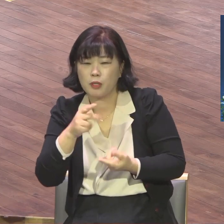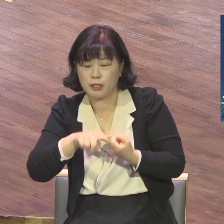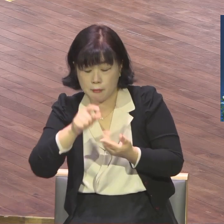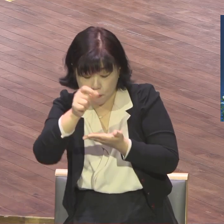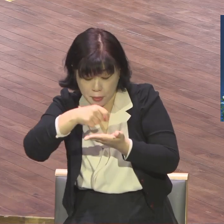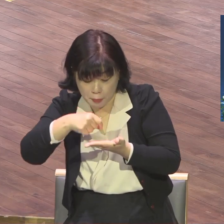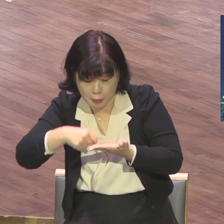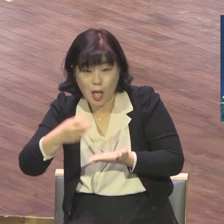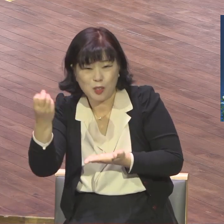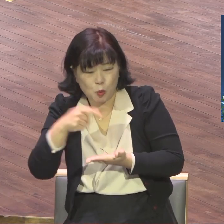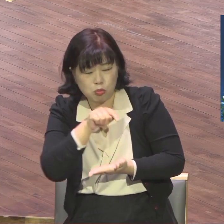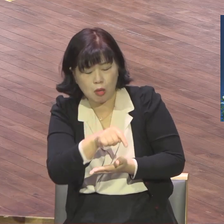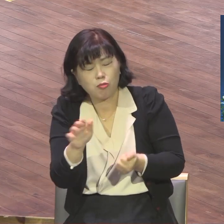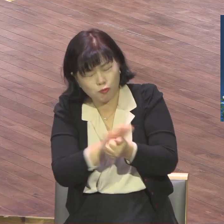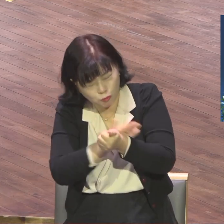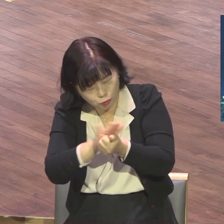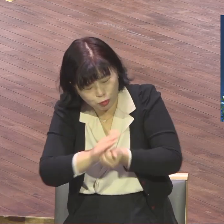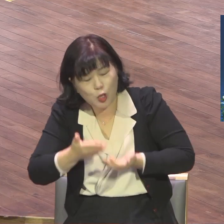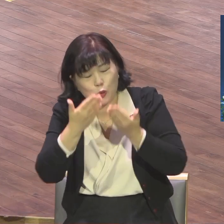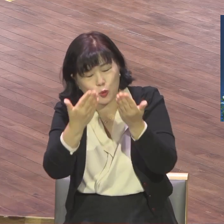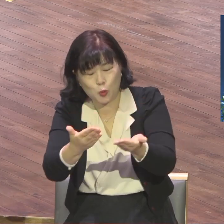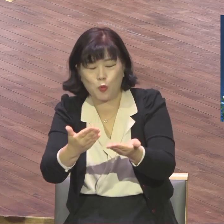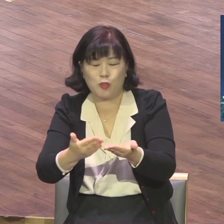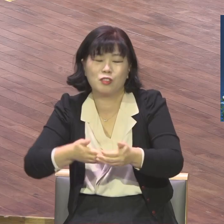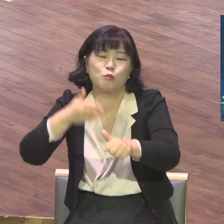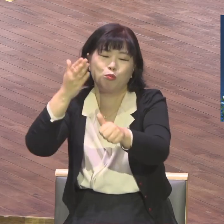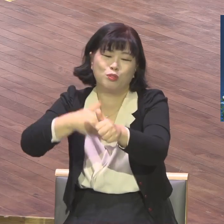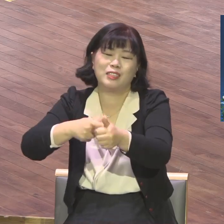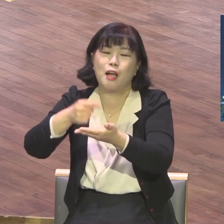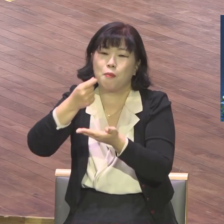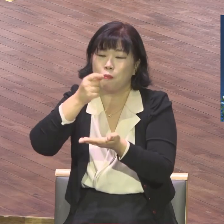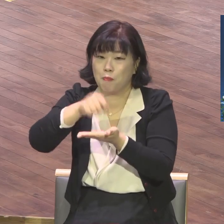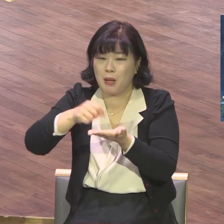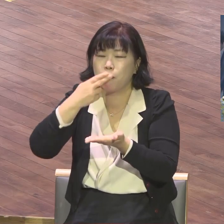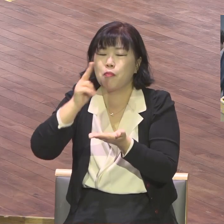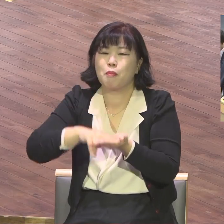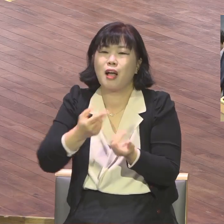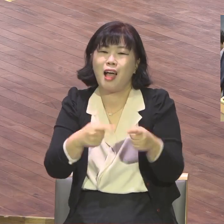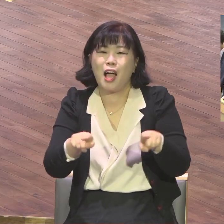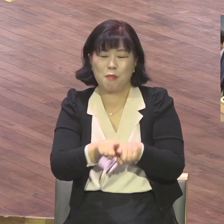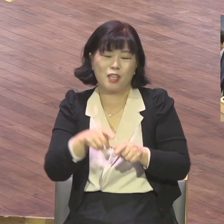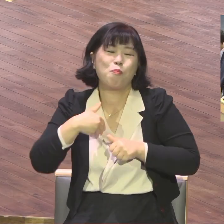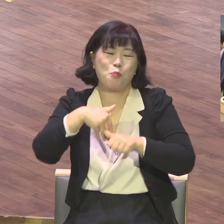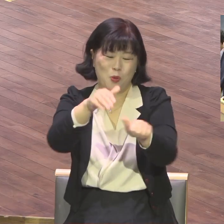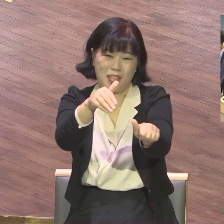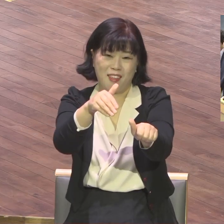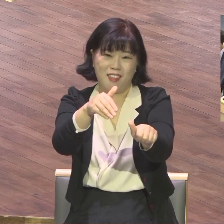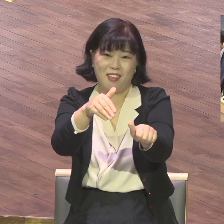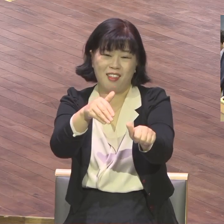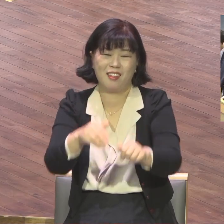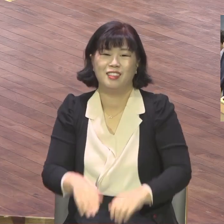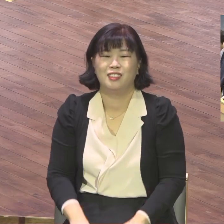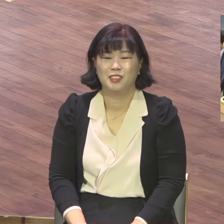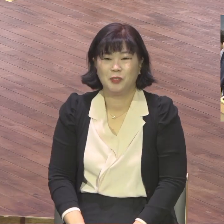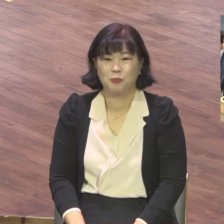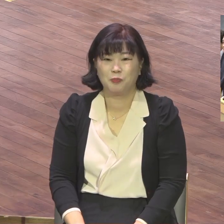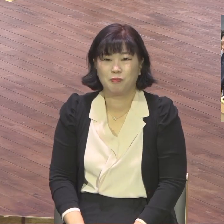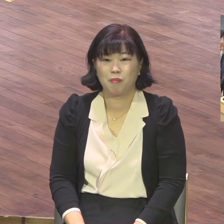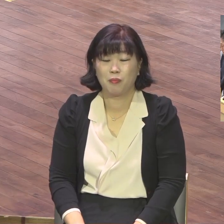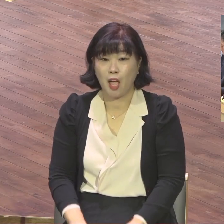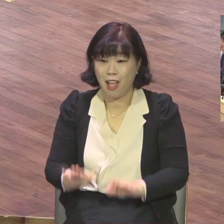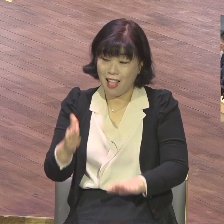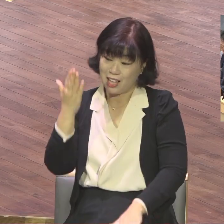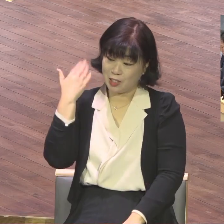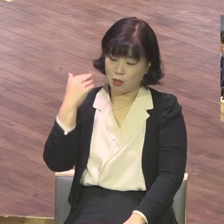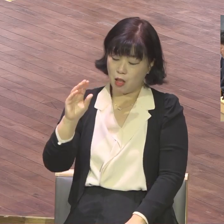마찬가지입니다. 여러분에게 닥친 인생의 유라굴로 걱정하지 마시기 바랍니다. 걱정은 불신앙이에요.